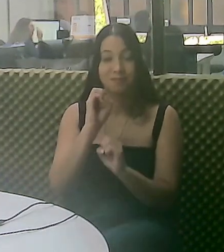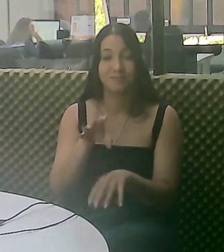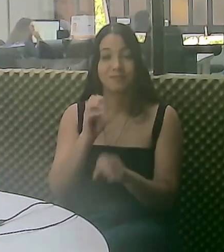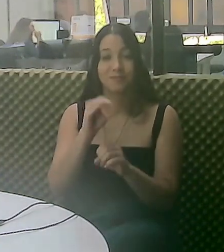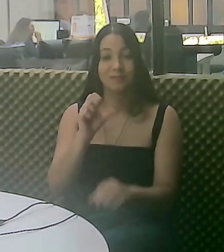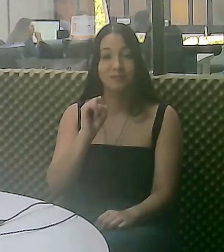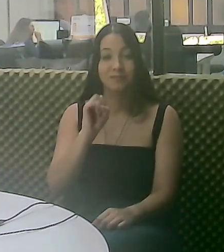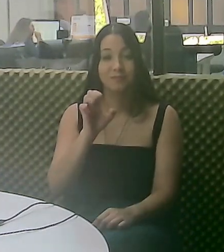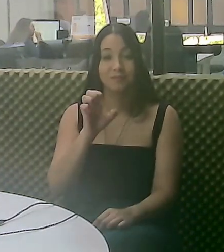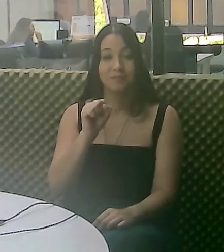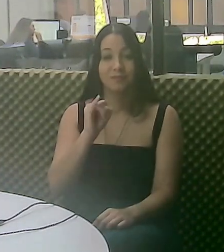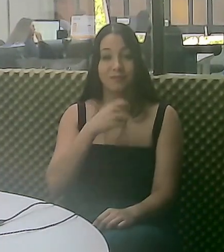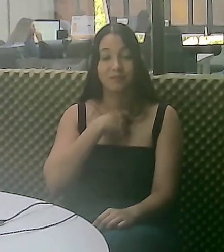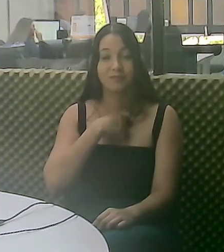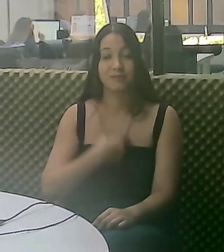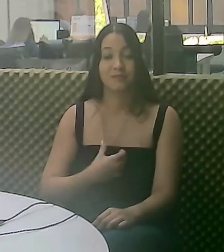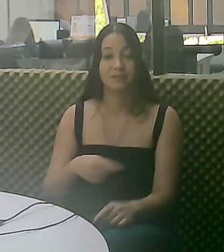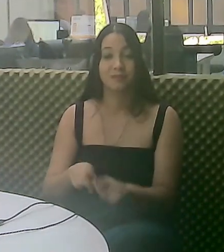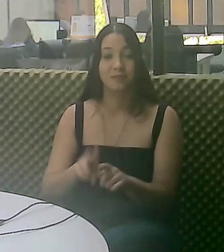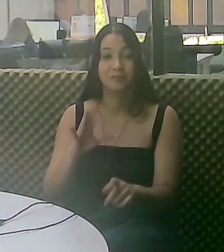no SESI Gravatás e no TC.